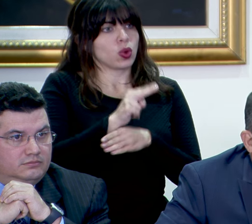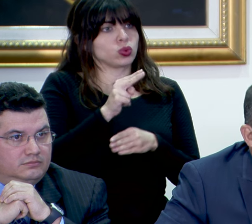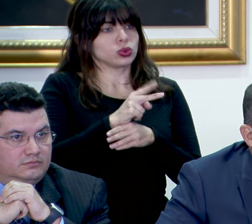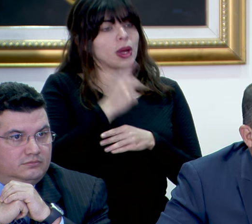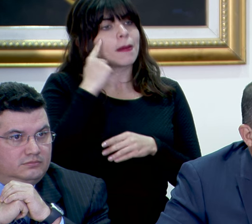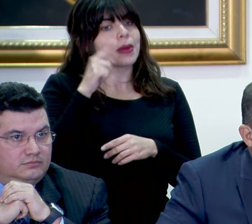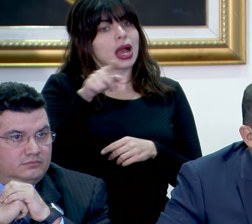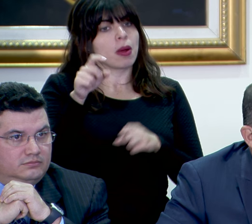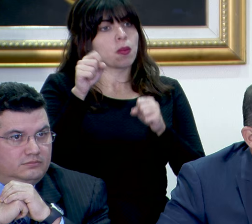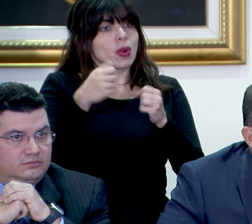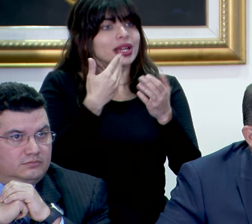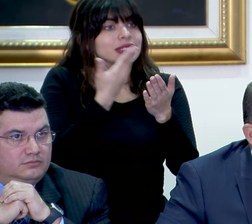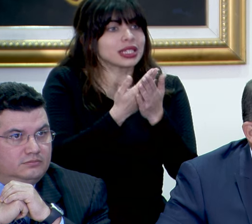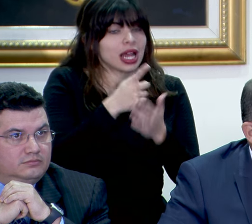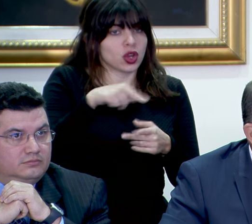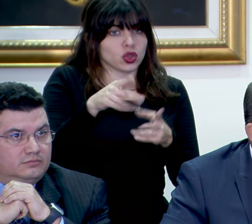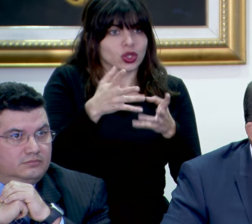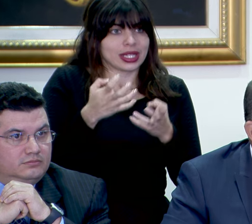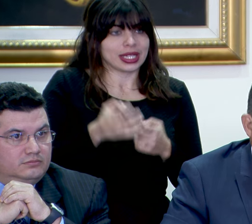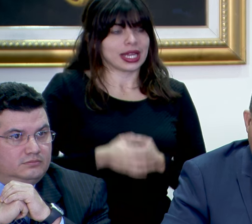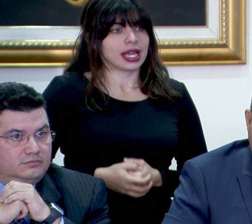puedan llegar al destino a donde quieren.